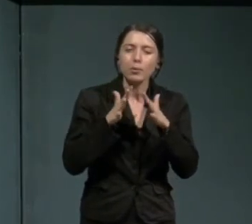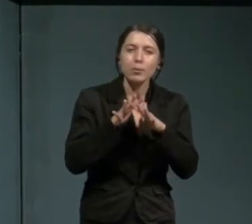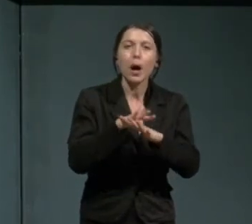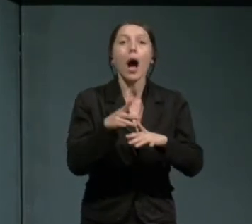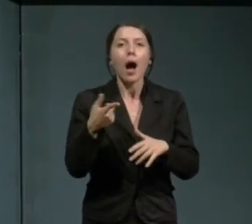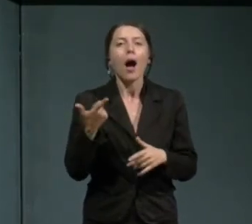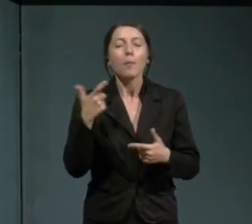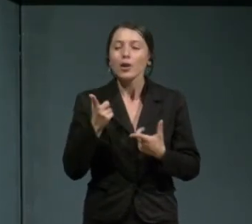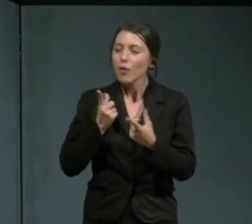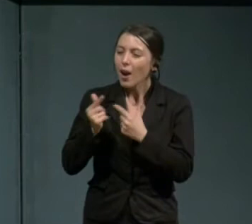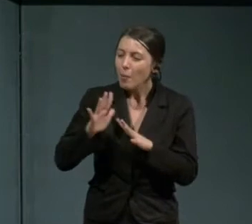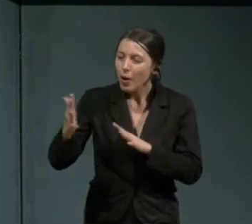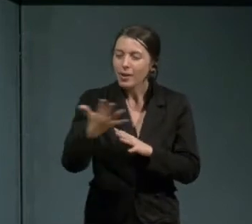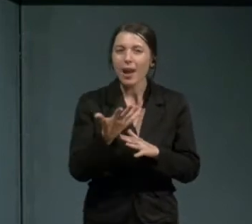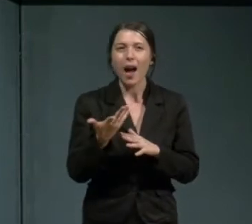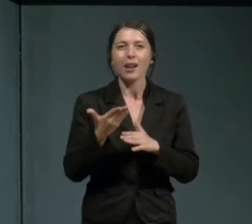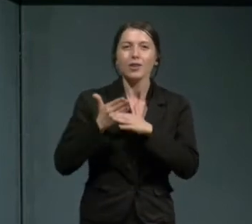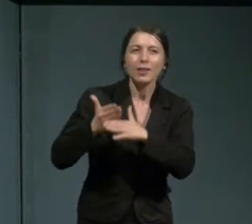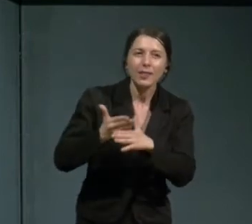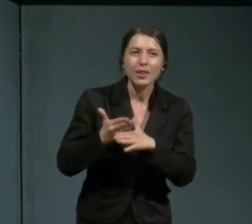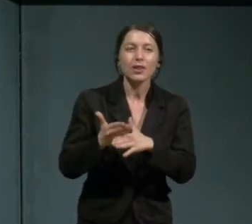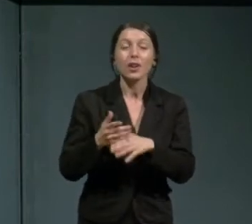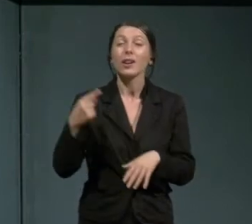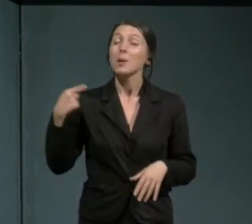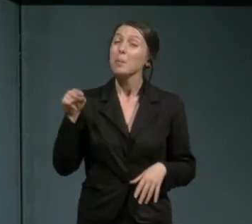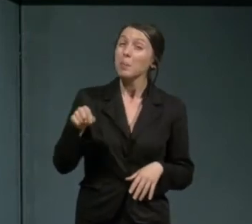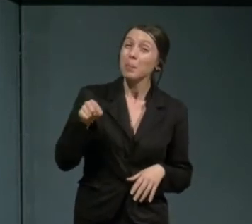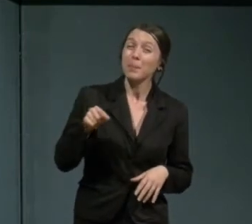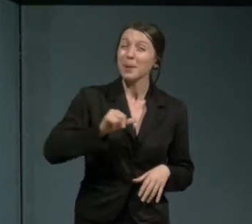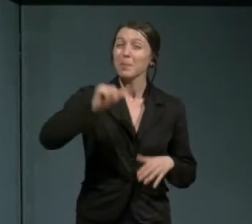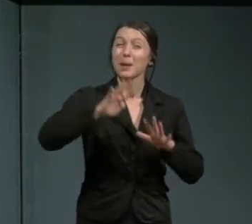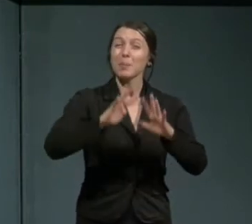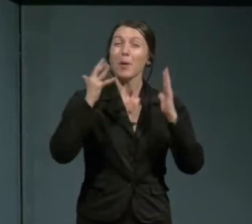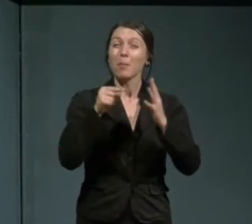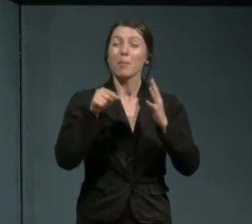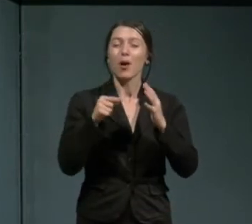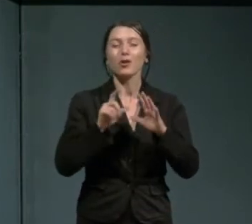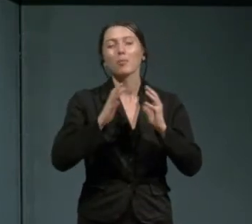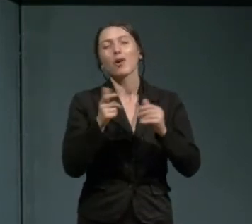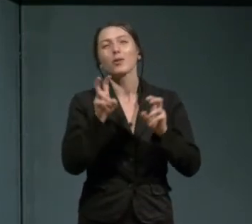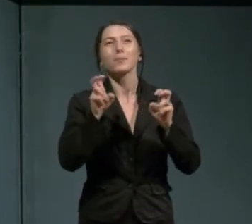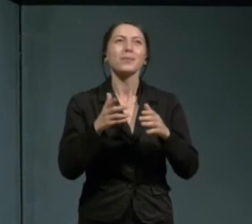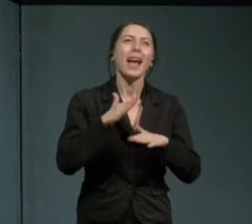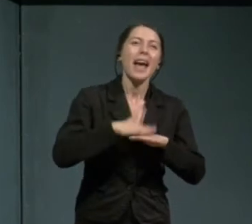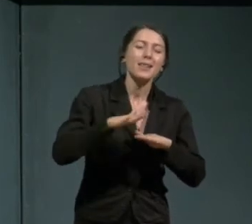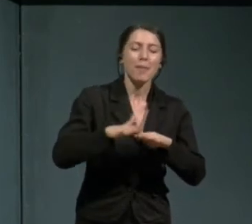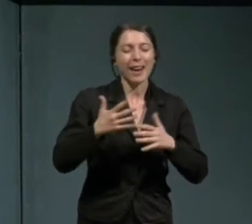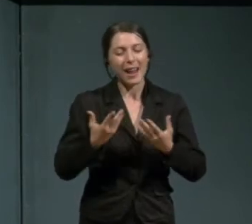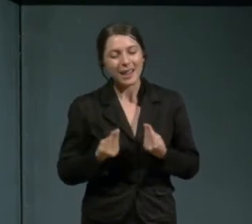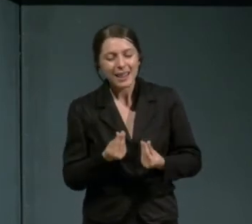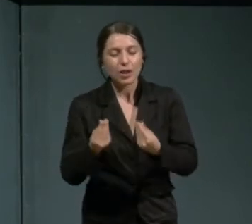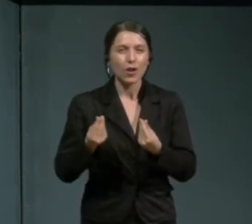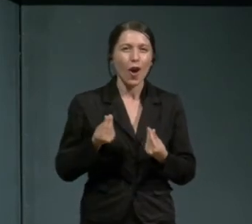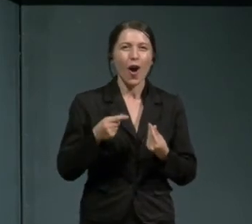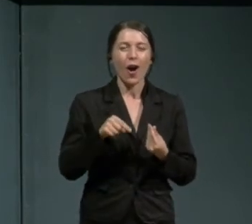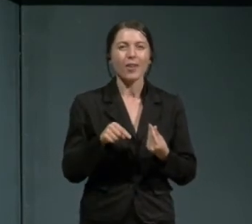altri e questo primo mondo che è il mondo dell'esperienza della sensazione delle